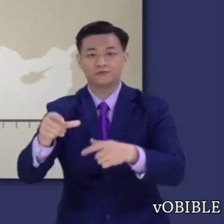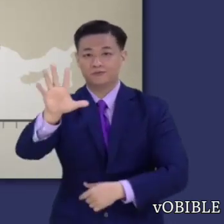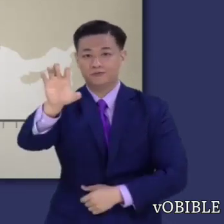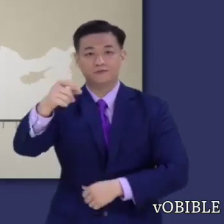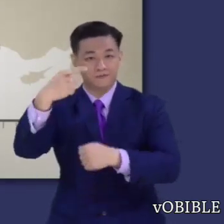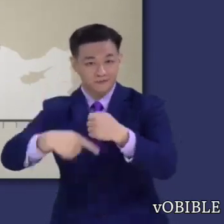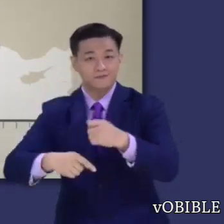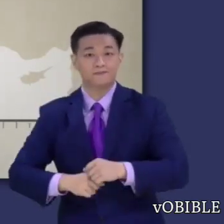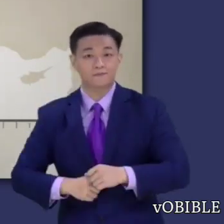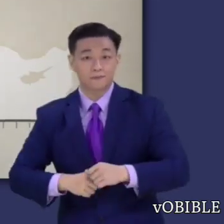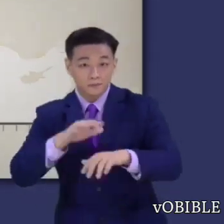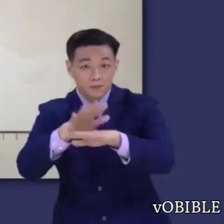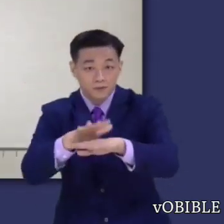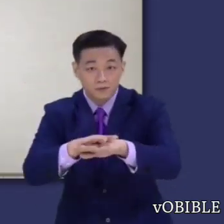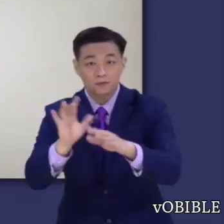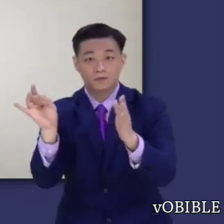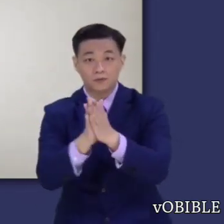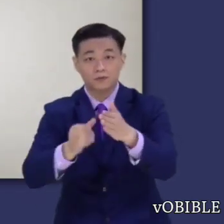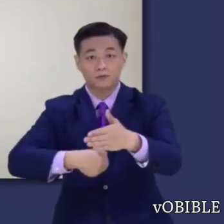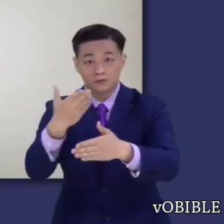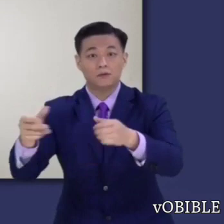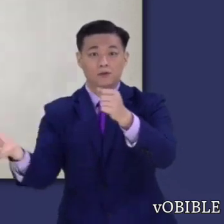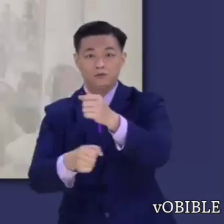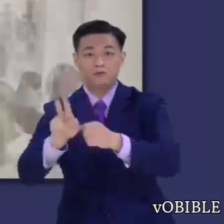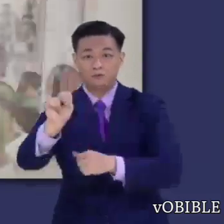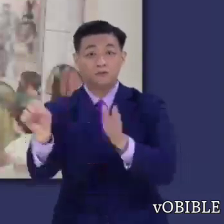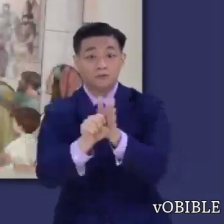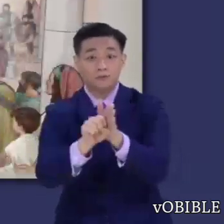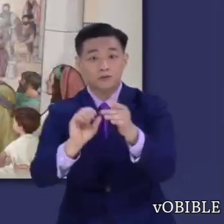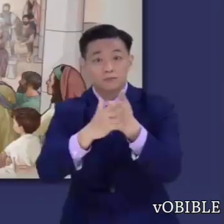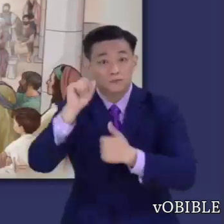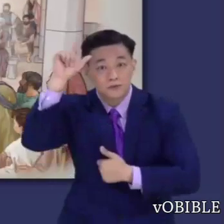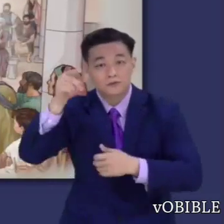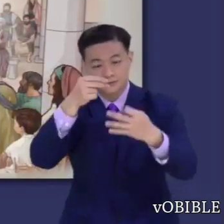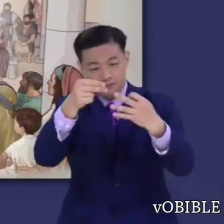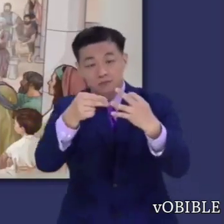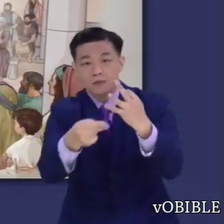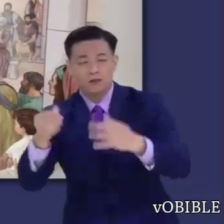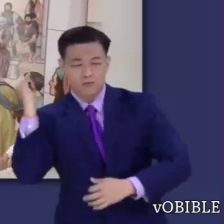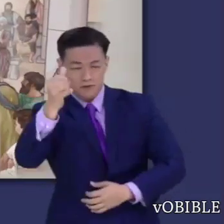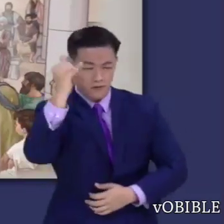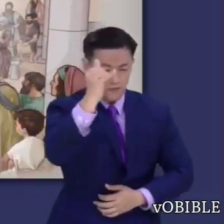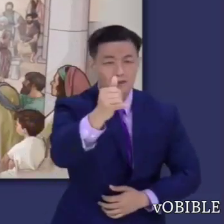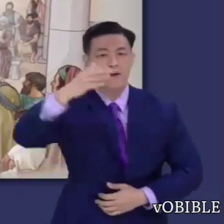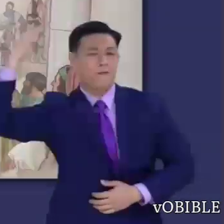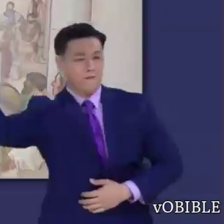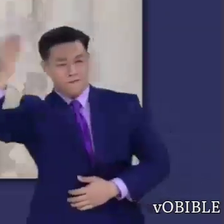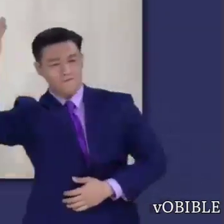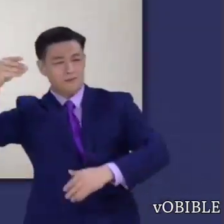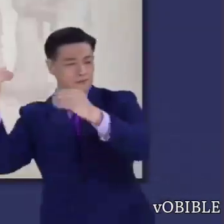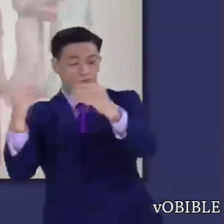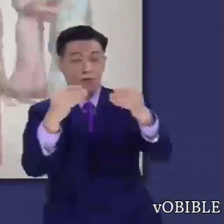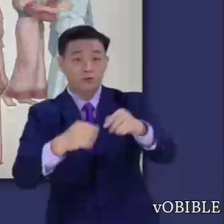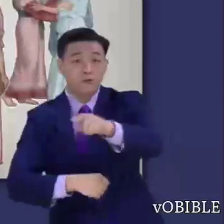帖撒罗尼迦前书。在抵达帖撒罗尼迦不久后，保罗一连3个安息日在会